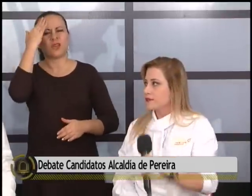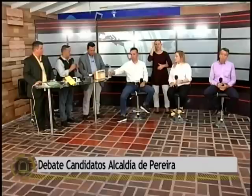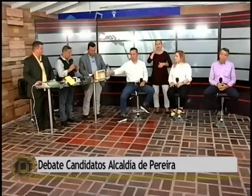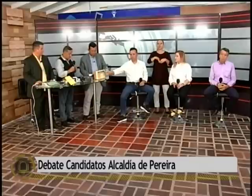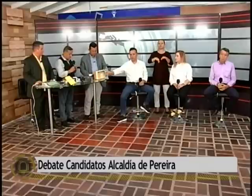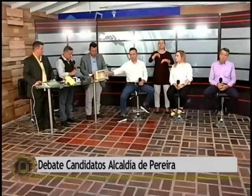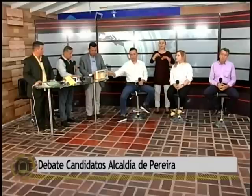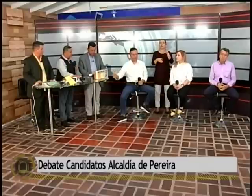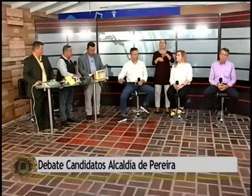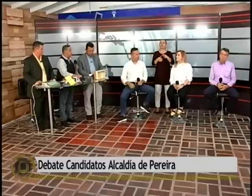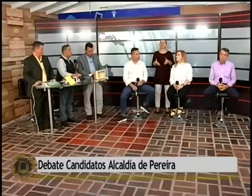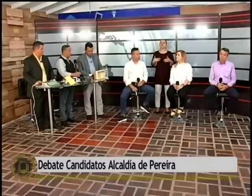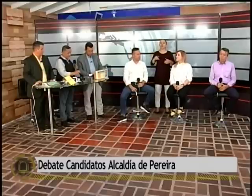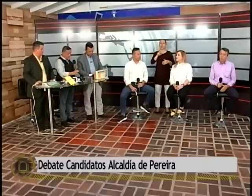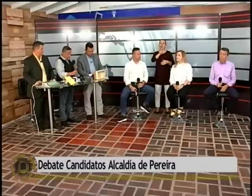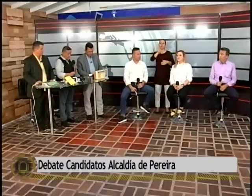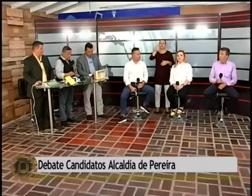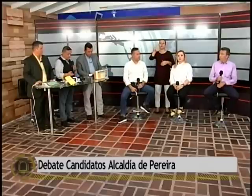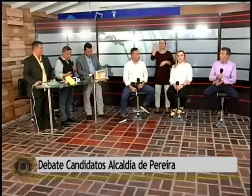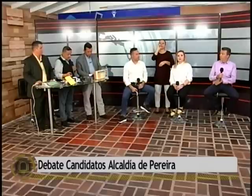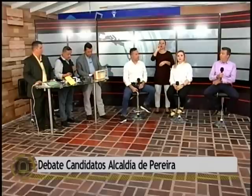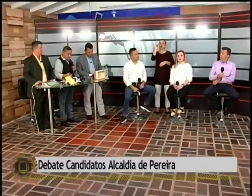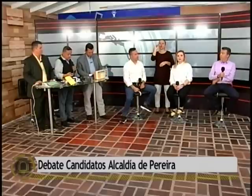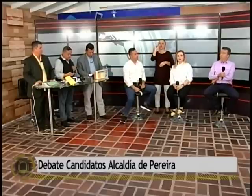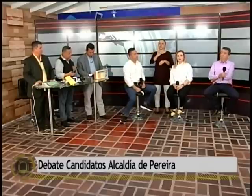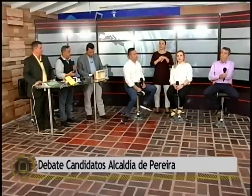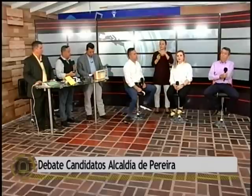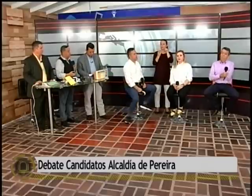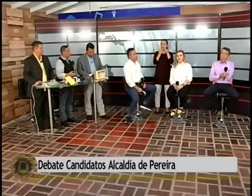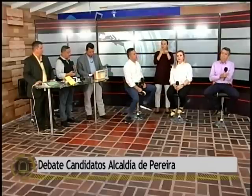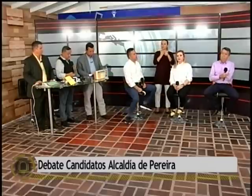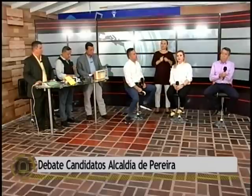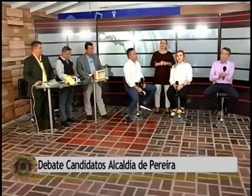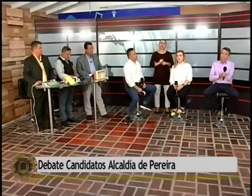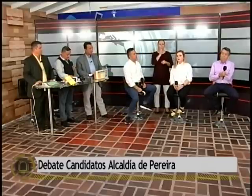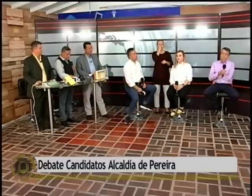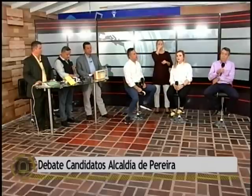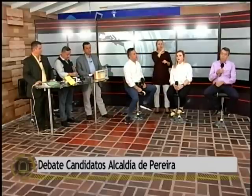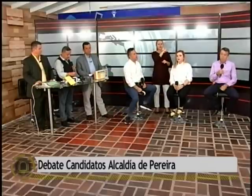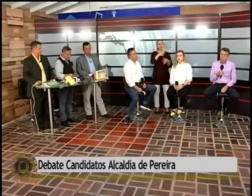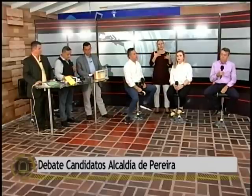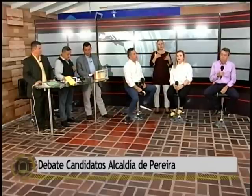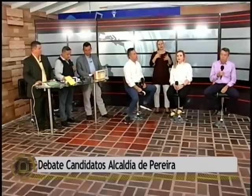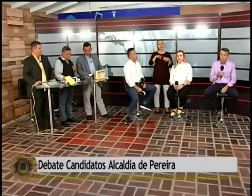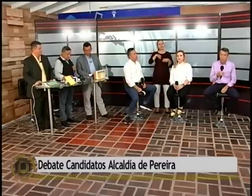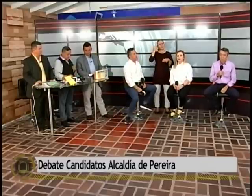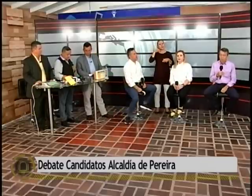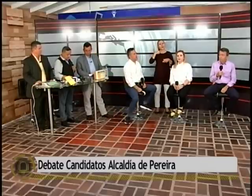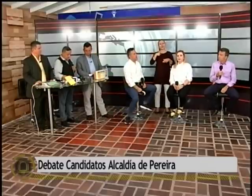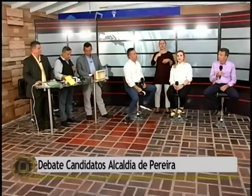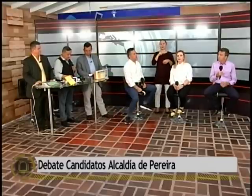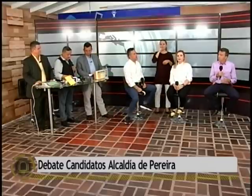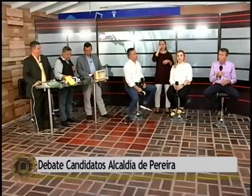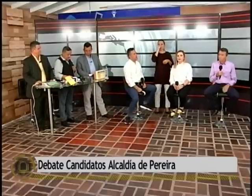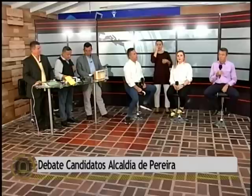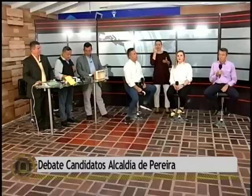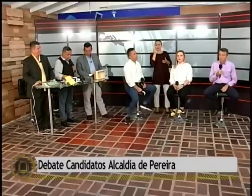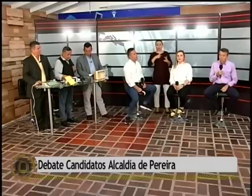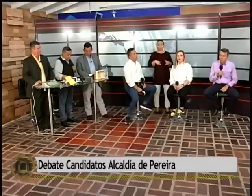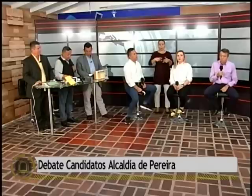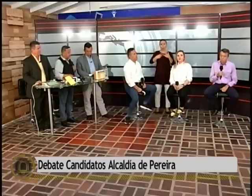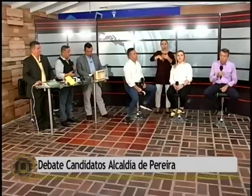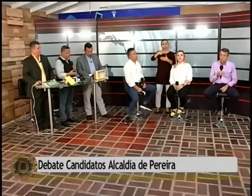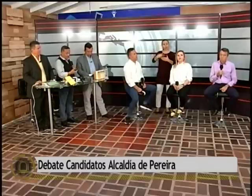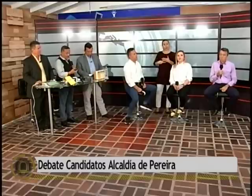octubre. Gracias. Carlos Alfredo Crossway, ¿por qué se quiere hacer elegir? ¿Vanidad? ¿Por llenar la hoja de vida? ¿Porque